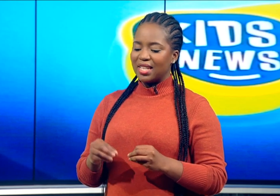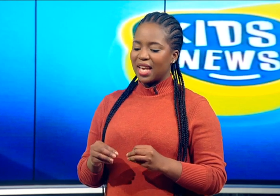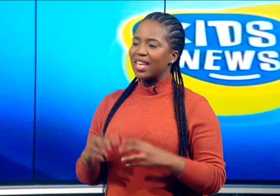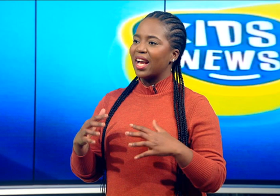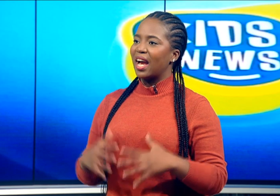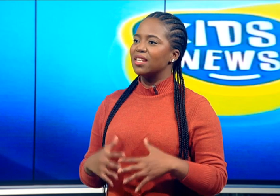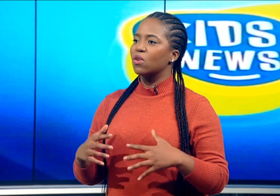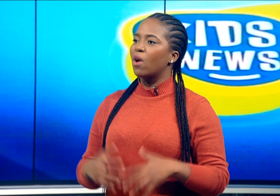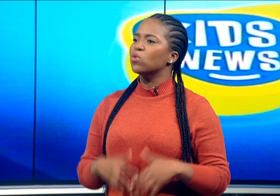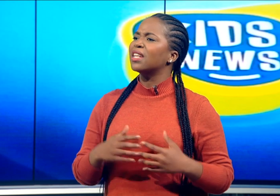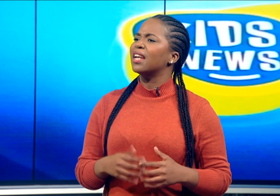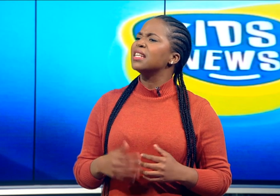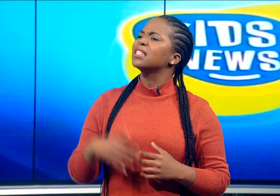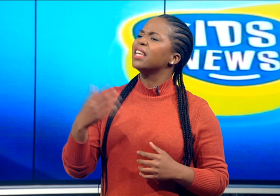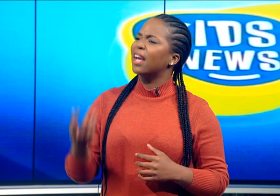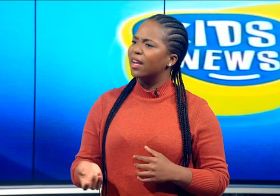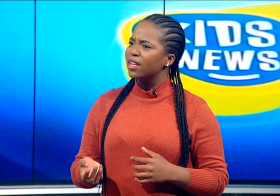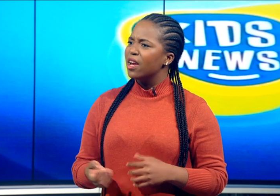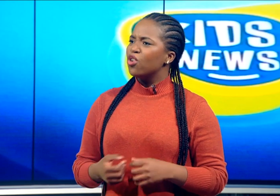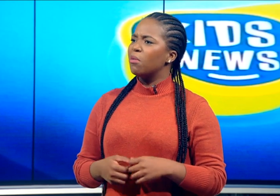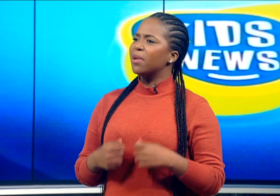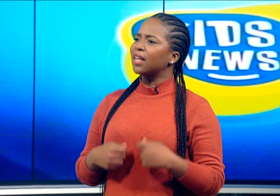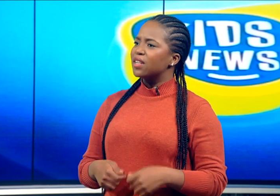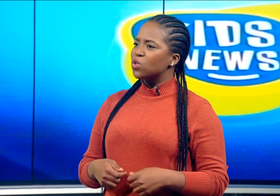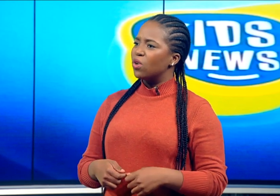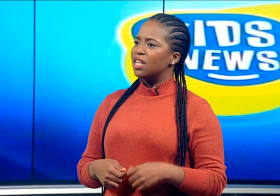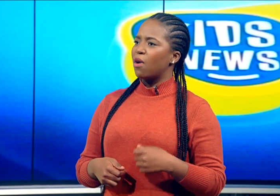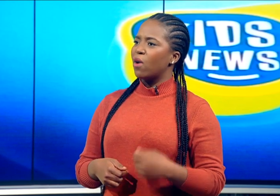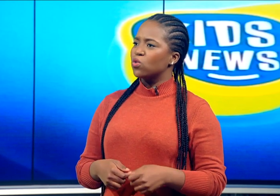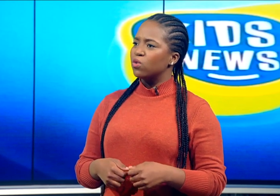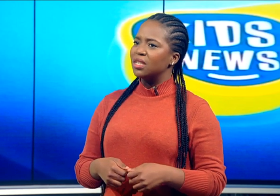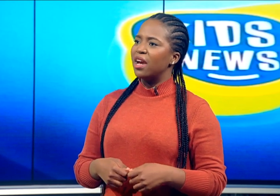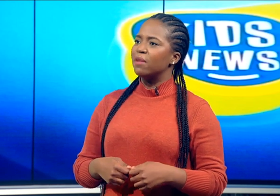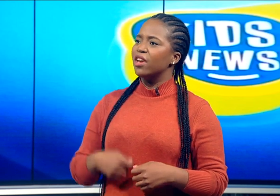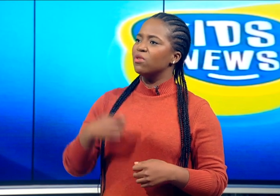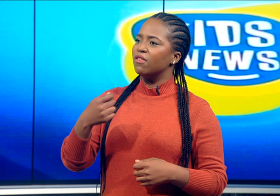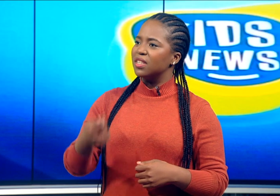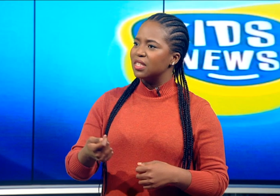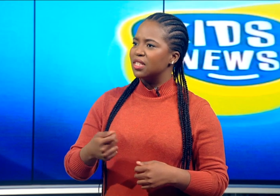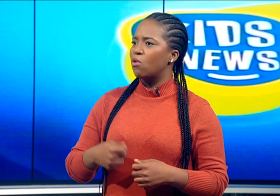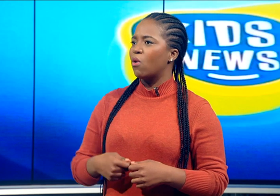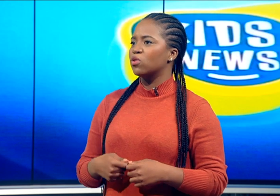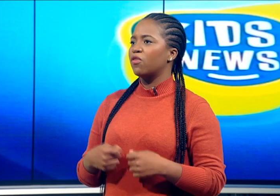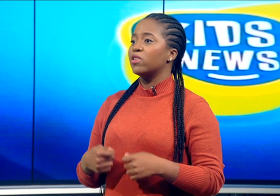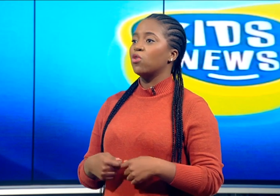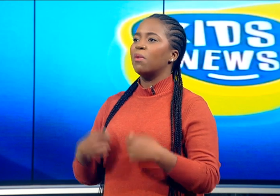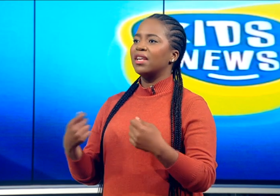ingenza izingane zikwazi ukudlala nezinye izingane noma beqede esikoleni bakwazi ukuthi baye ema university bokwazi ukufunda noma